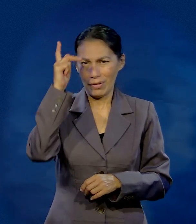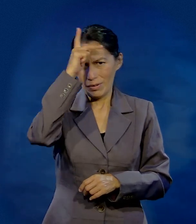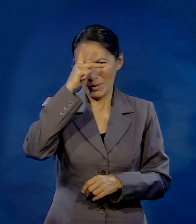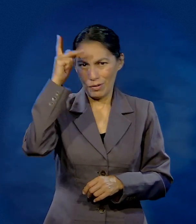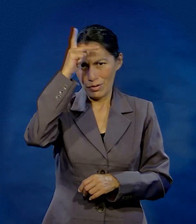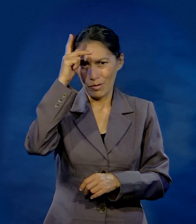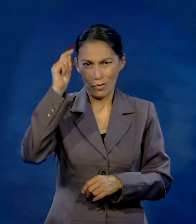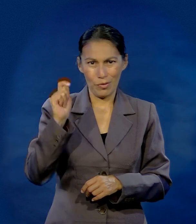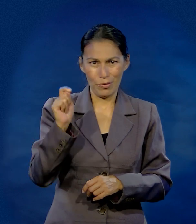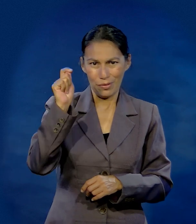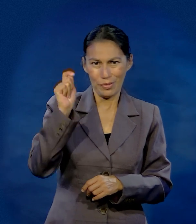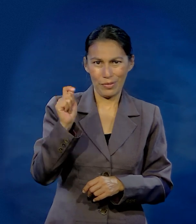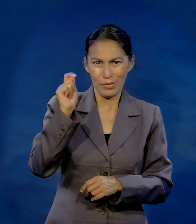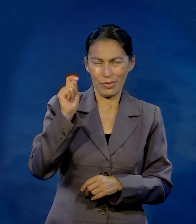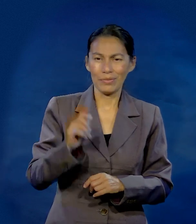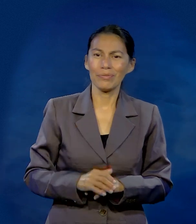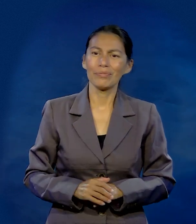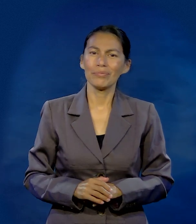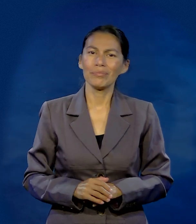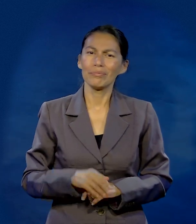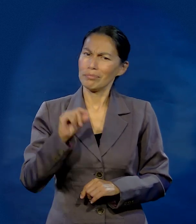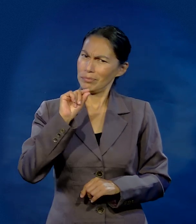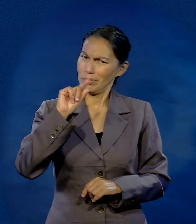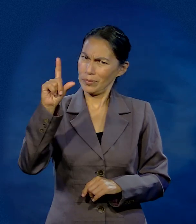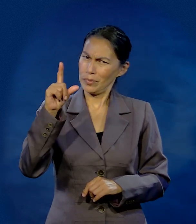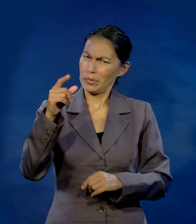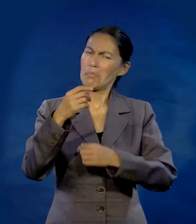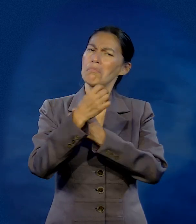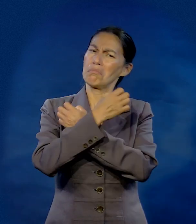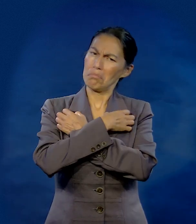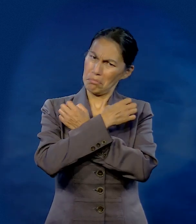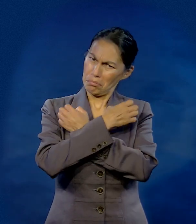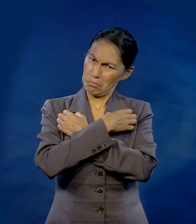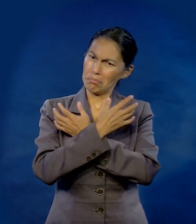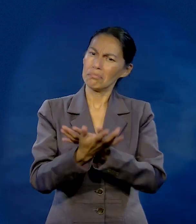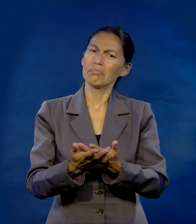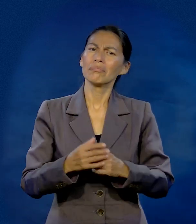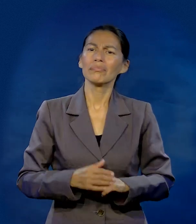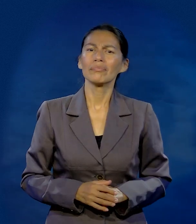que queda con los vecinos es Hey vecino Buenos días Hola vecina Hola